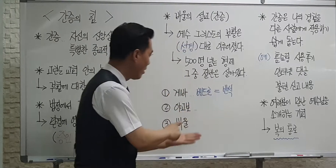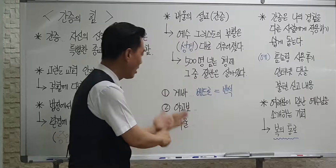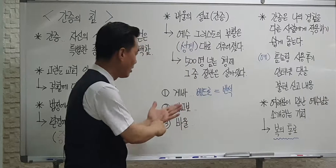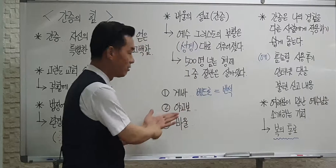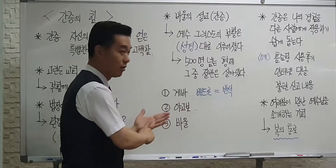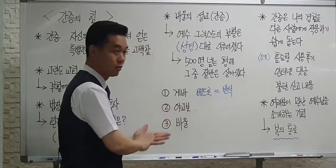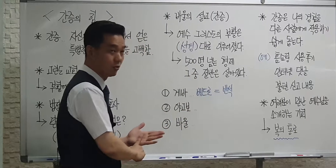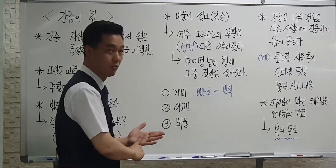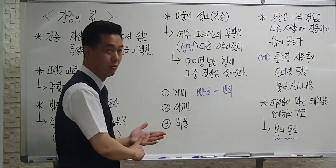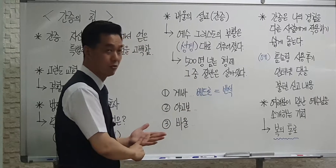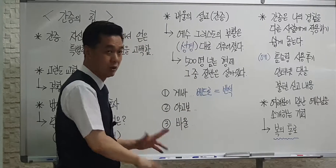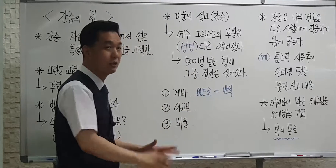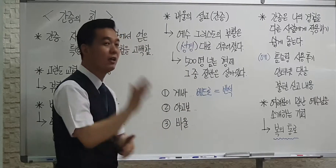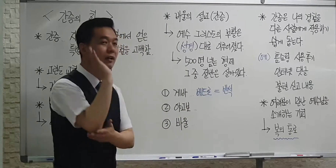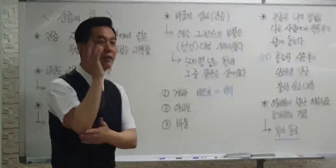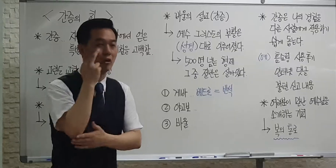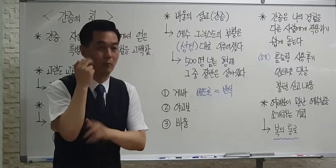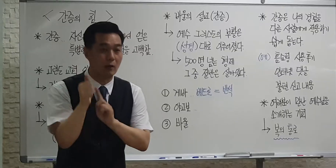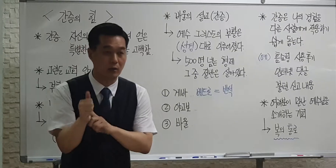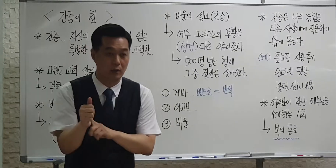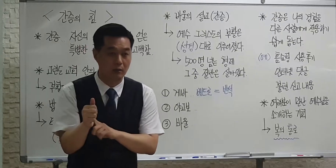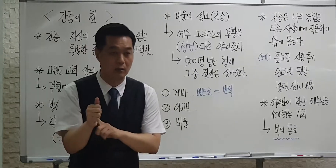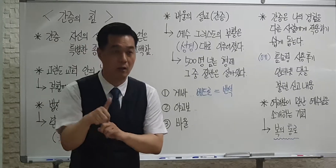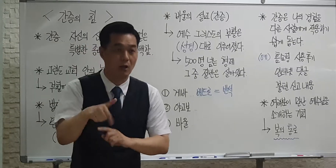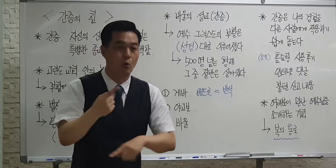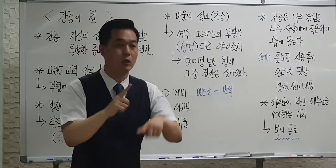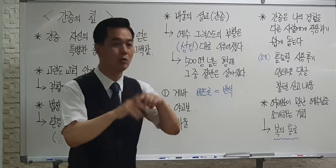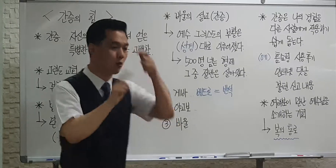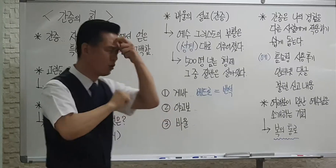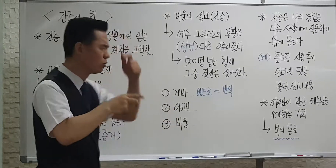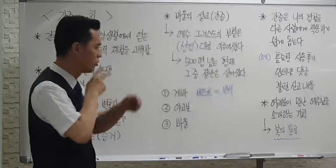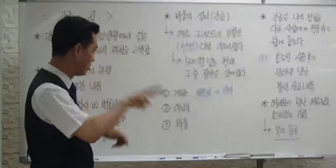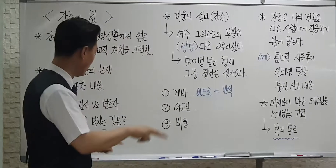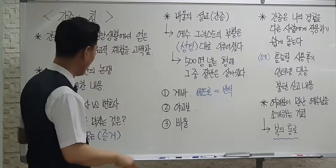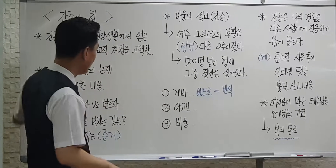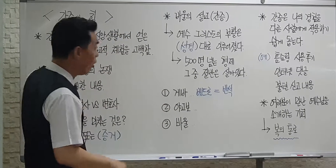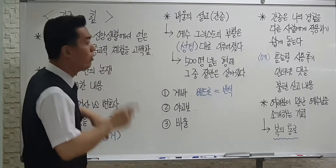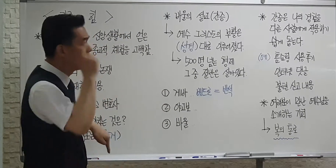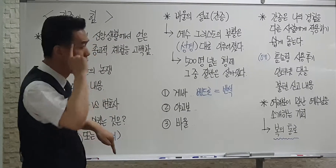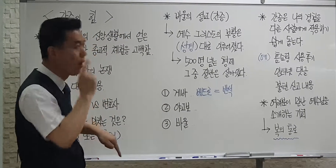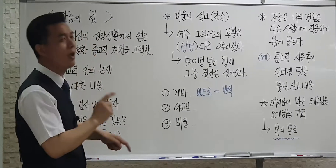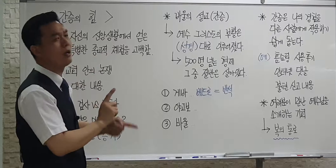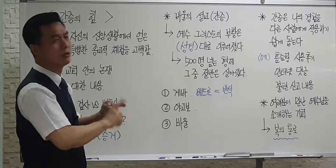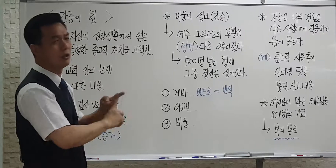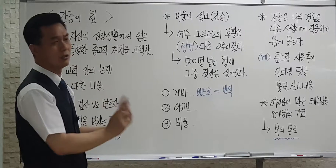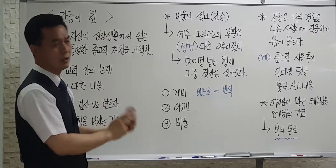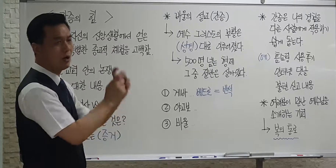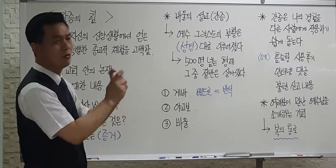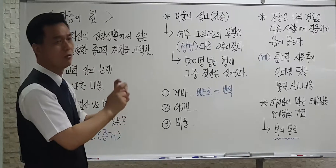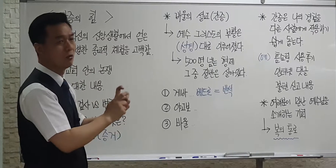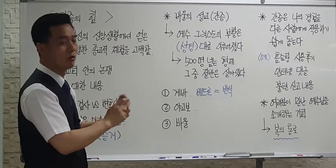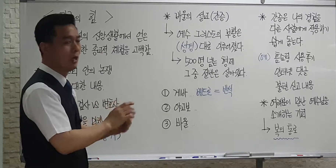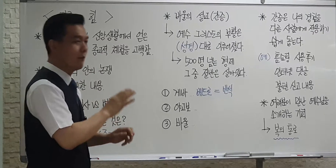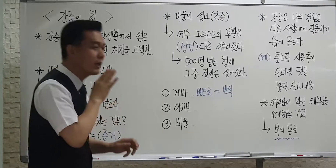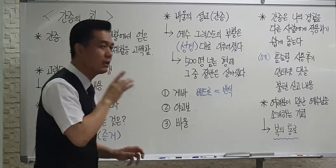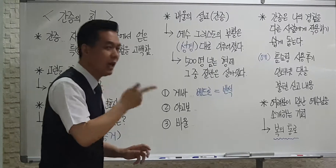명백하게 드러나죠. 지금 그 얘기를 하는 거예요, 바울이. 고린도교회 성도들이요, 너희들이 왜 그거에 대해서 싸우고 맞다